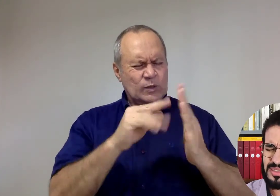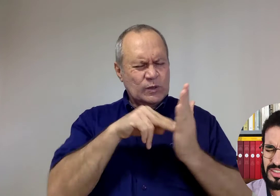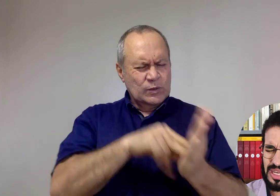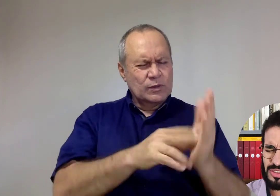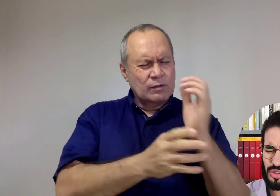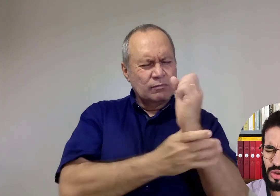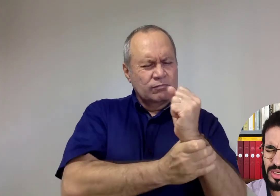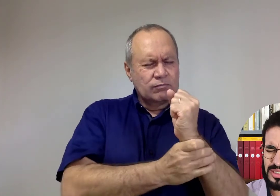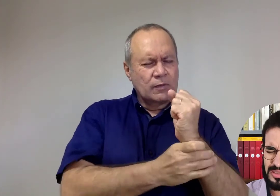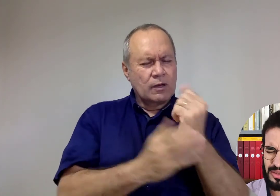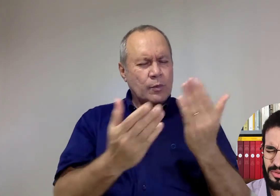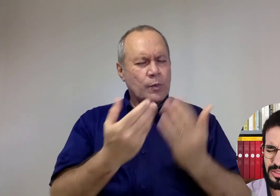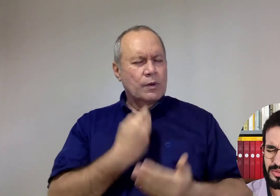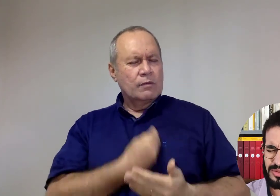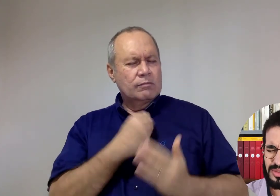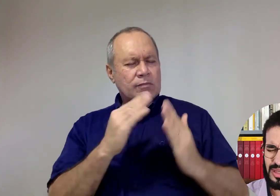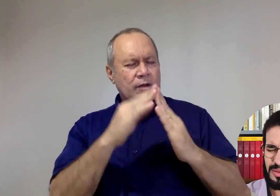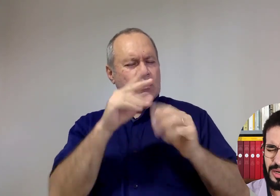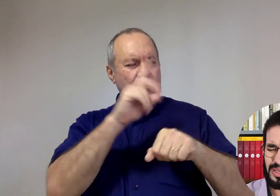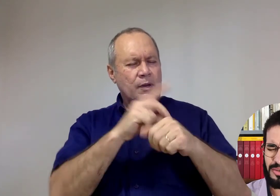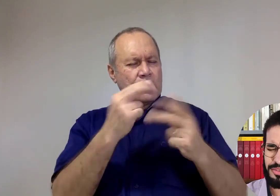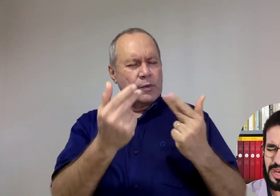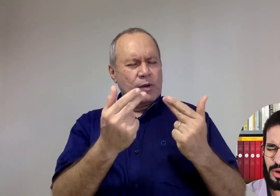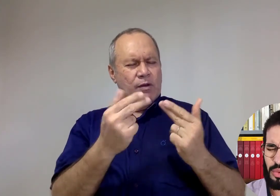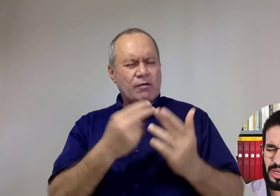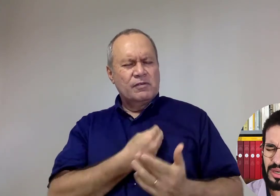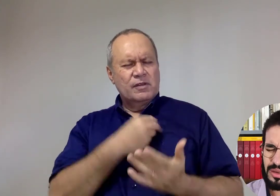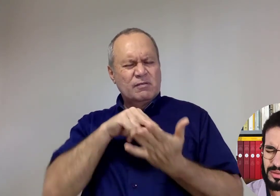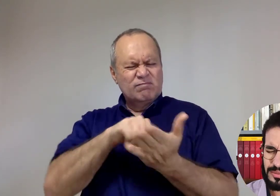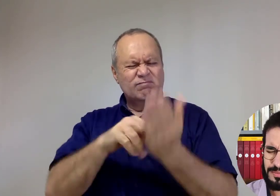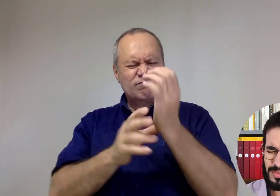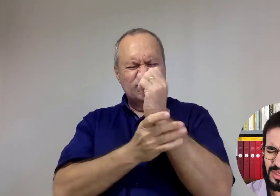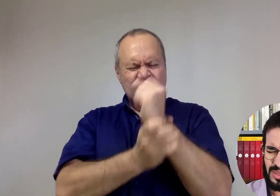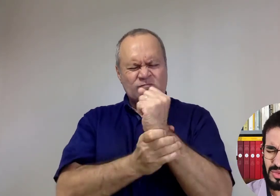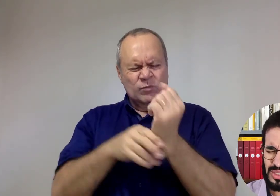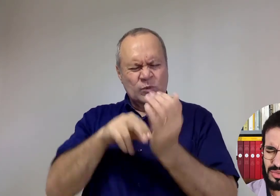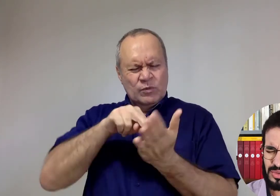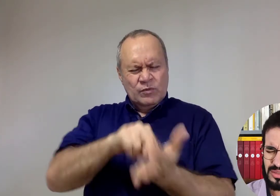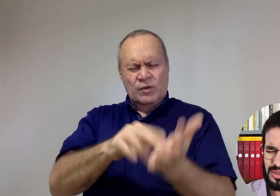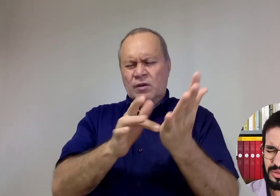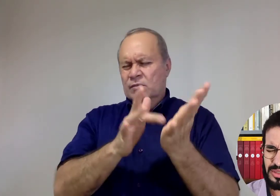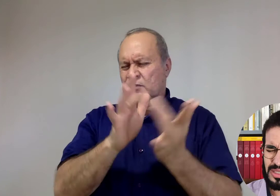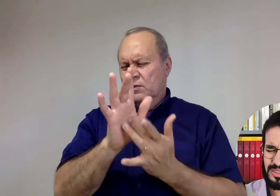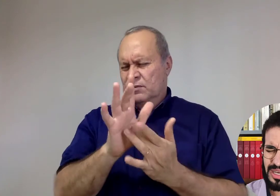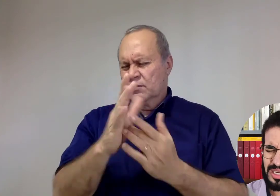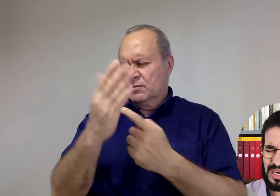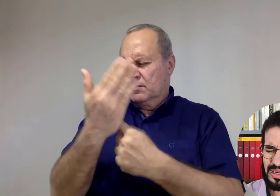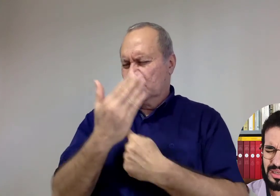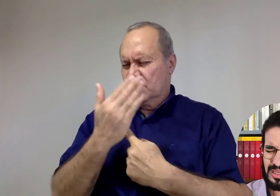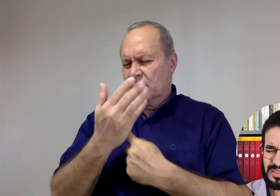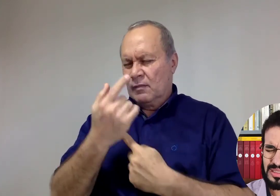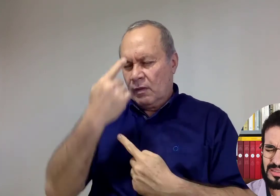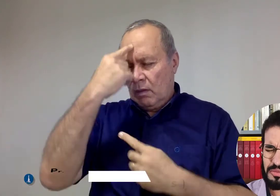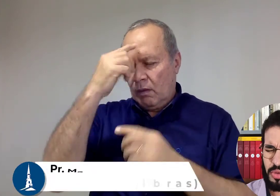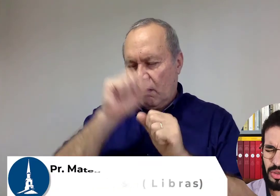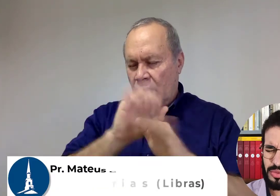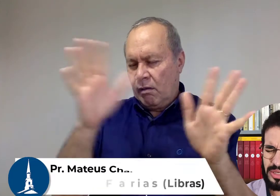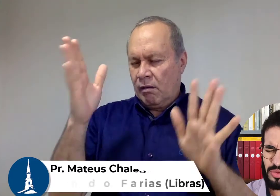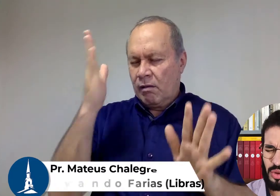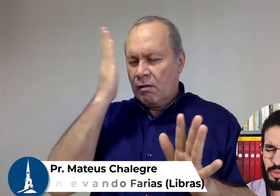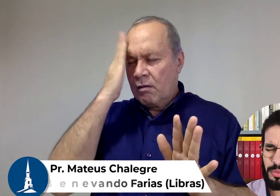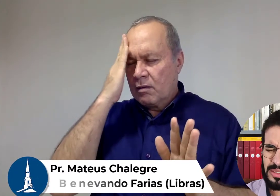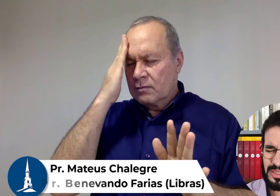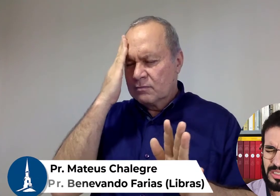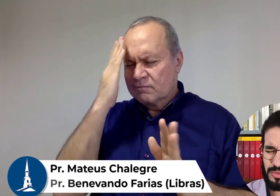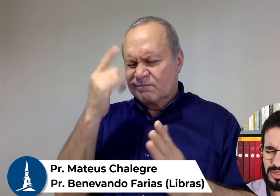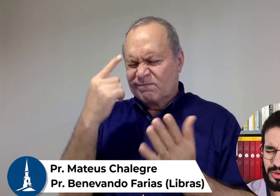ela precisa estar sólida, Senhor Deus, para que não venha a ruir. Nos ajuda, Senhor Deus, a enxergar desse modo e